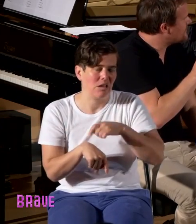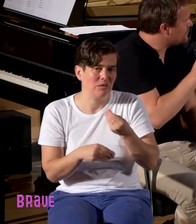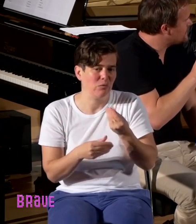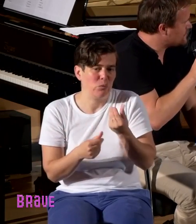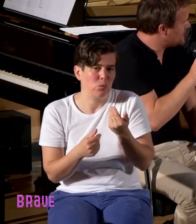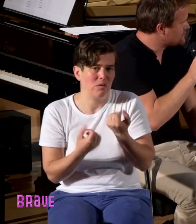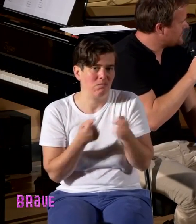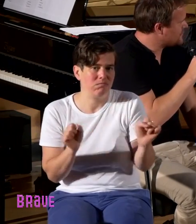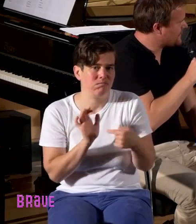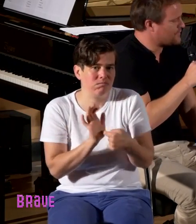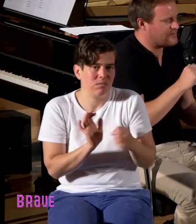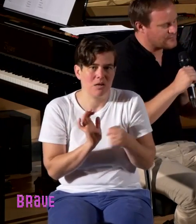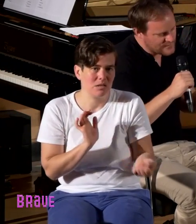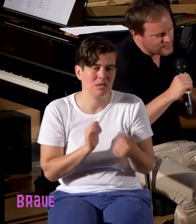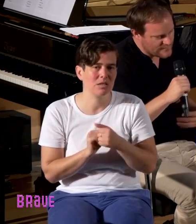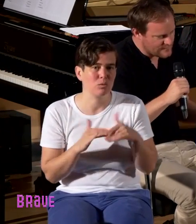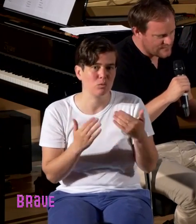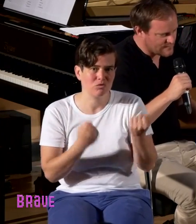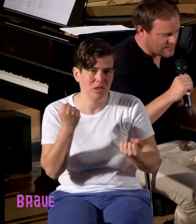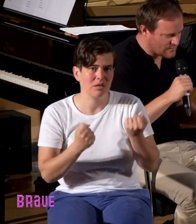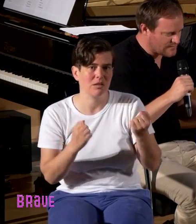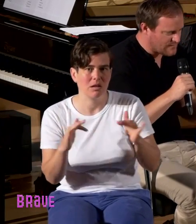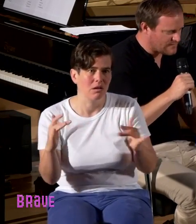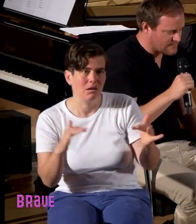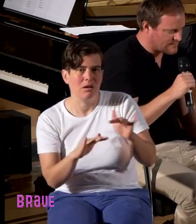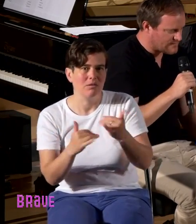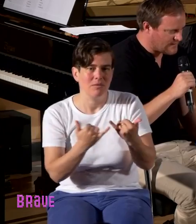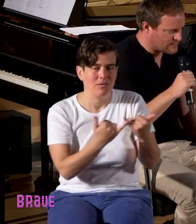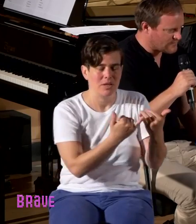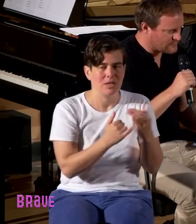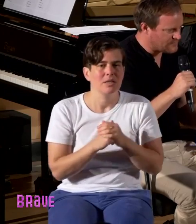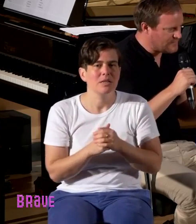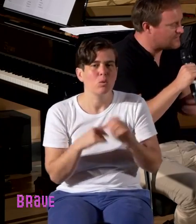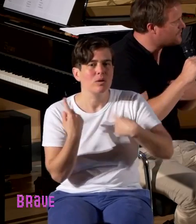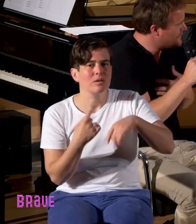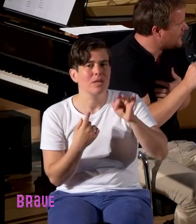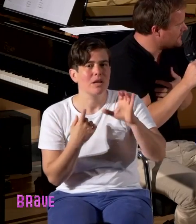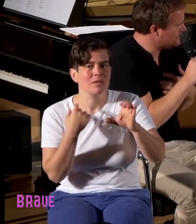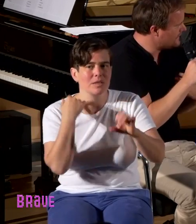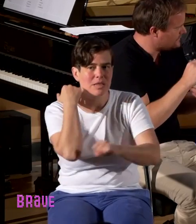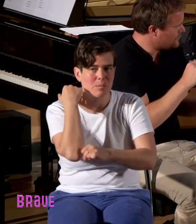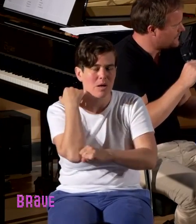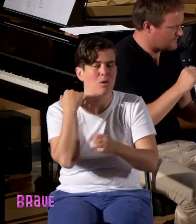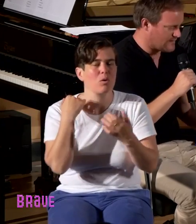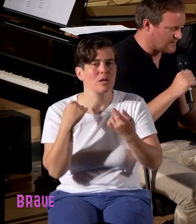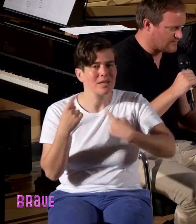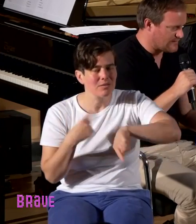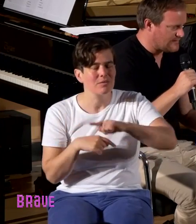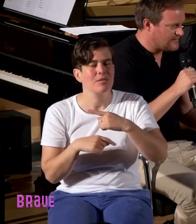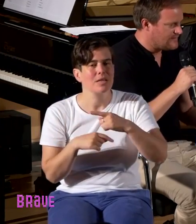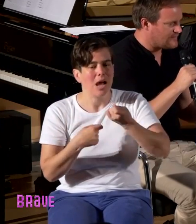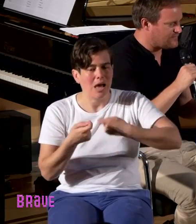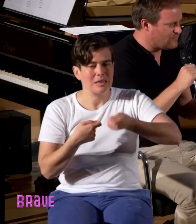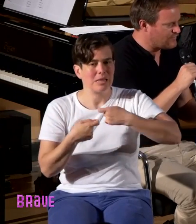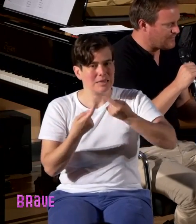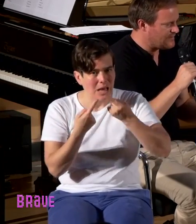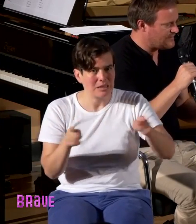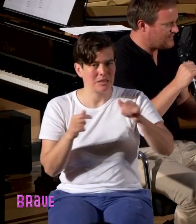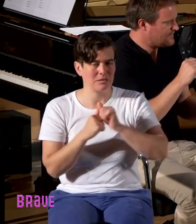das ist natürlich ein total schwieriges Spannungsfeld. Und wir haben uns als FC St. Pauli immer gesagt, oder mindestens wir agieren jetzt zumindest danach und sagen,